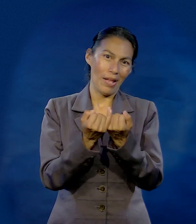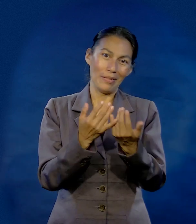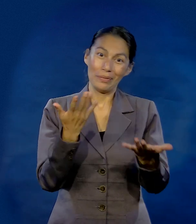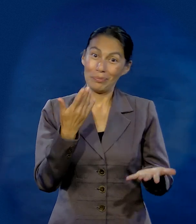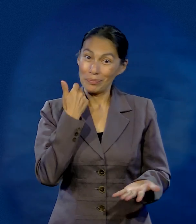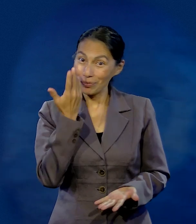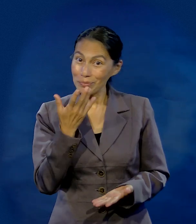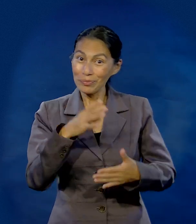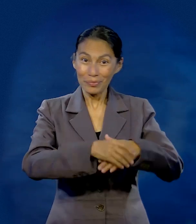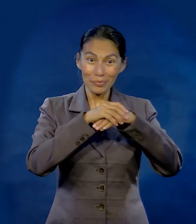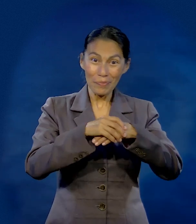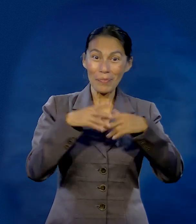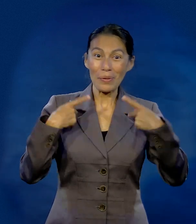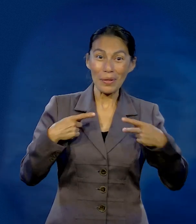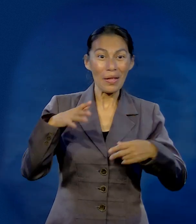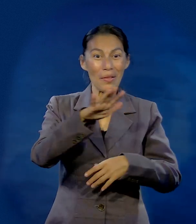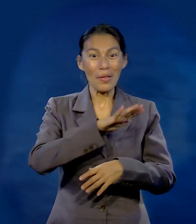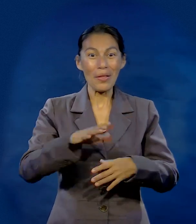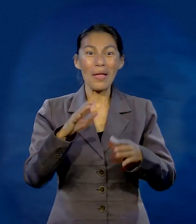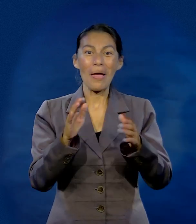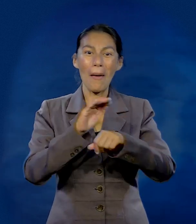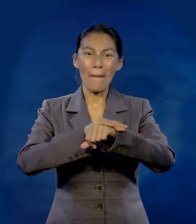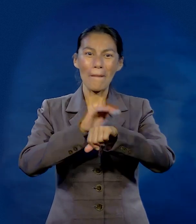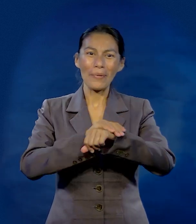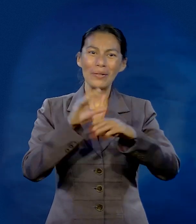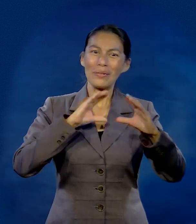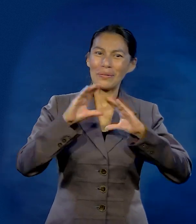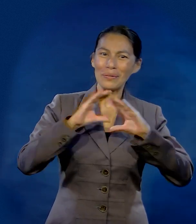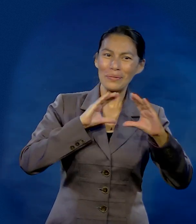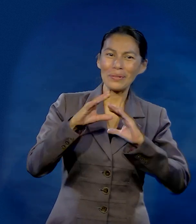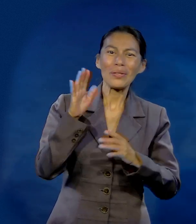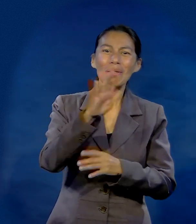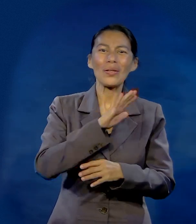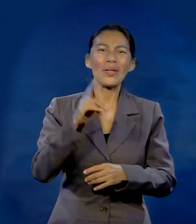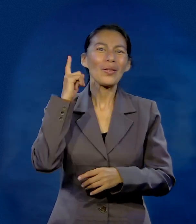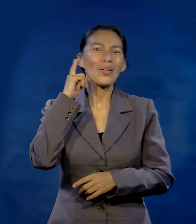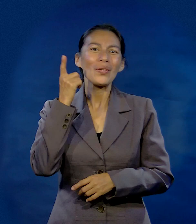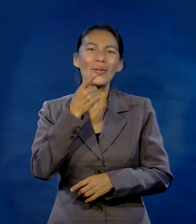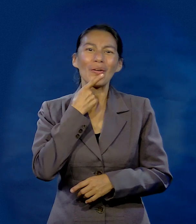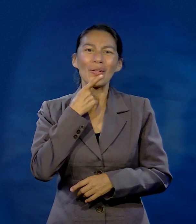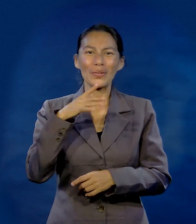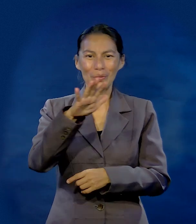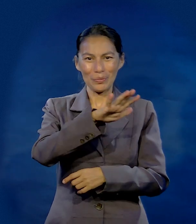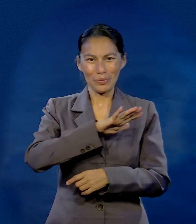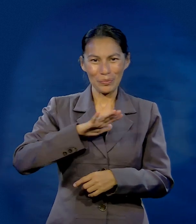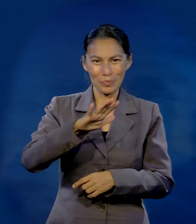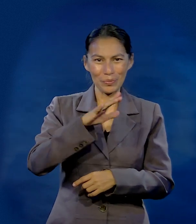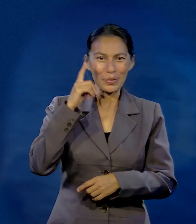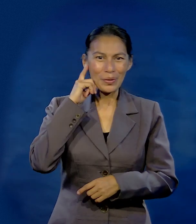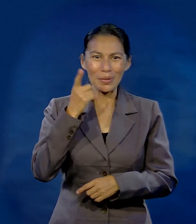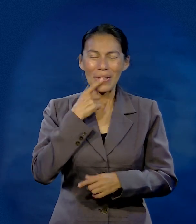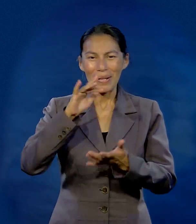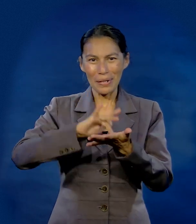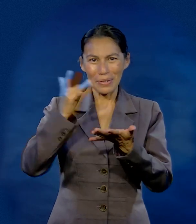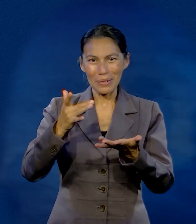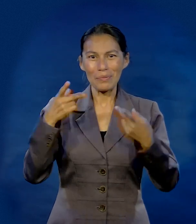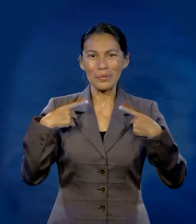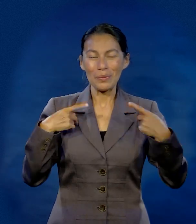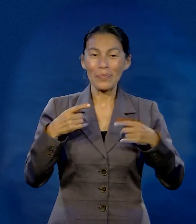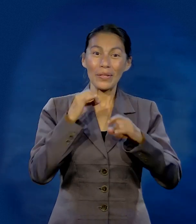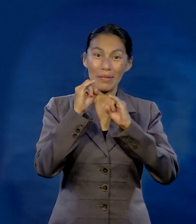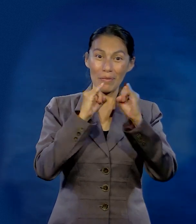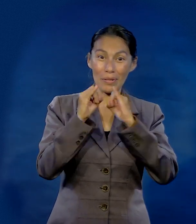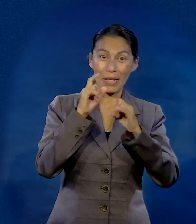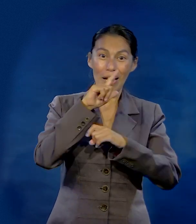estar aquí también quisiera antes de hacer una breve oración saludar a la comunidad de hermanos y amigos sordos que están siguiendo esta transmisión